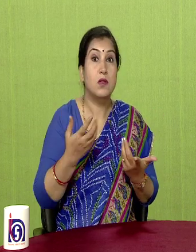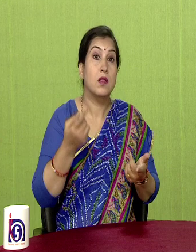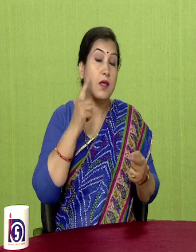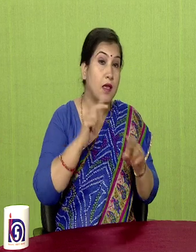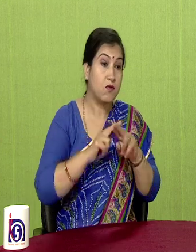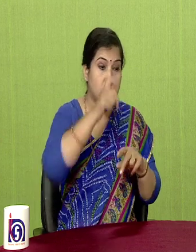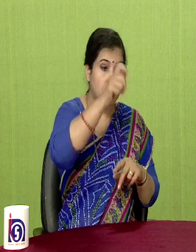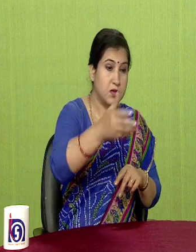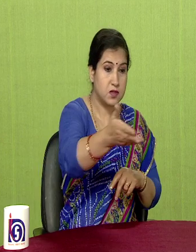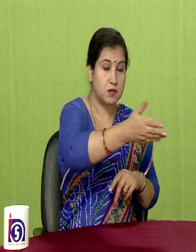भी जिता देते हैं।